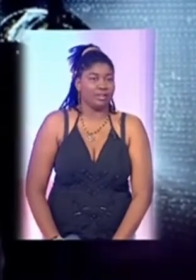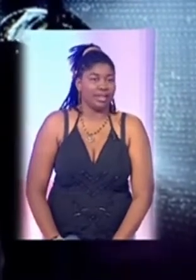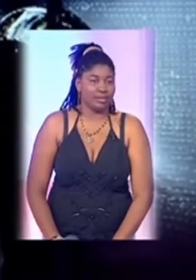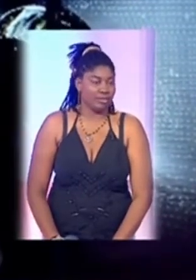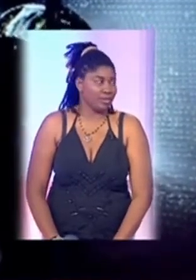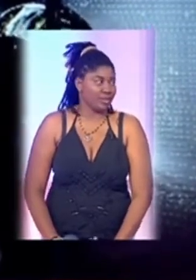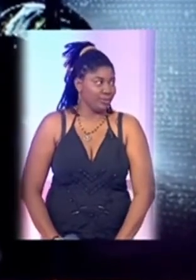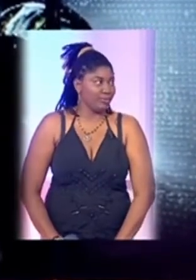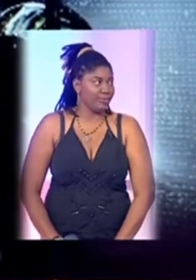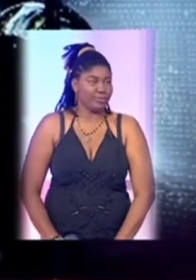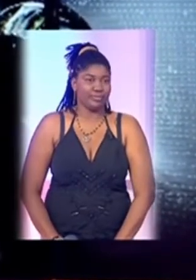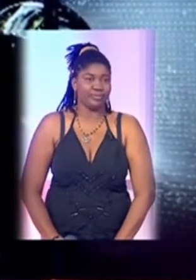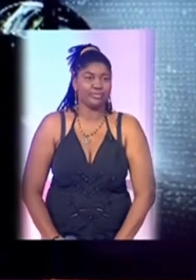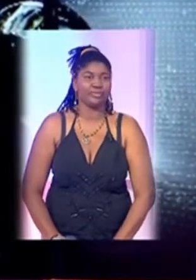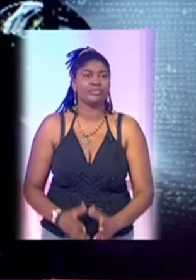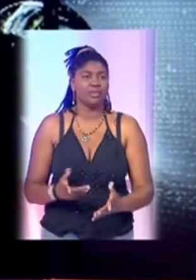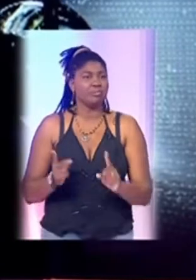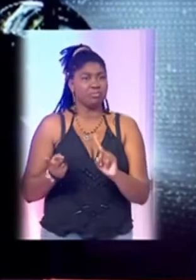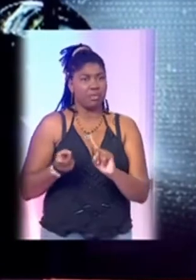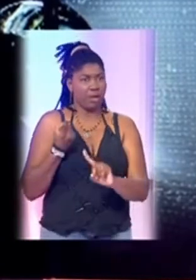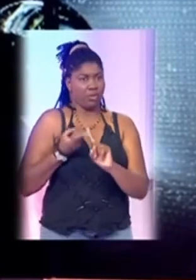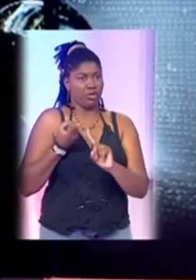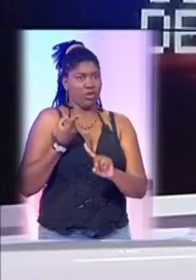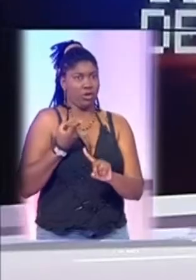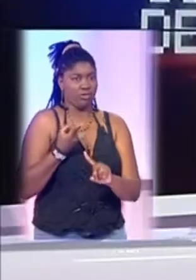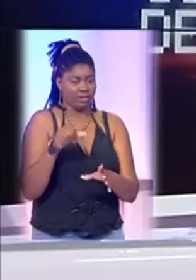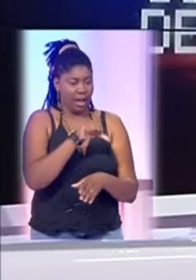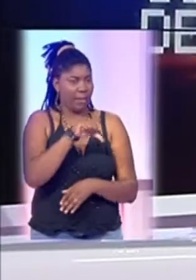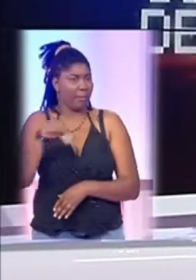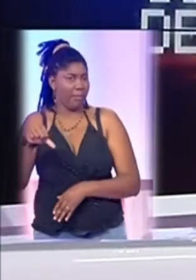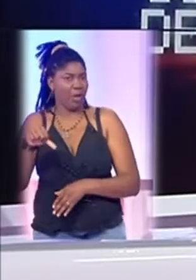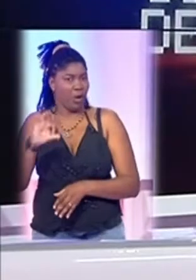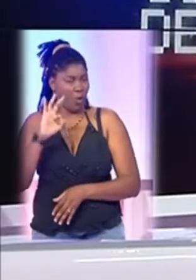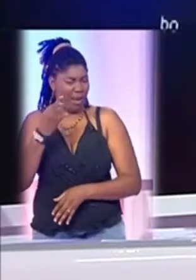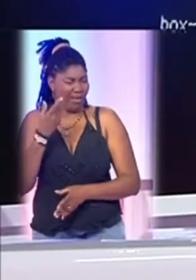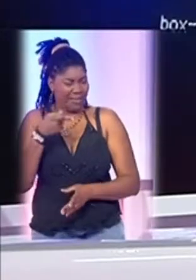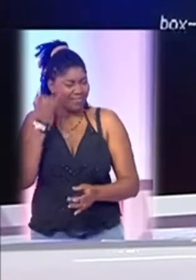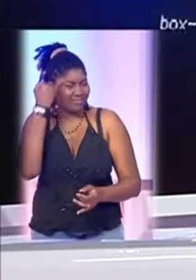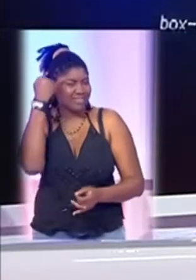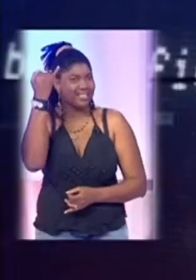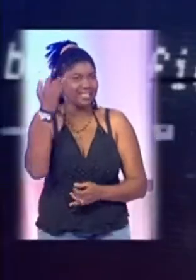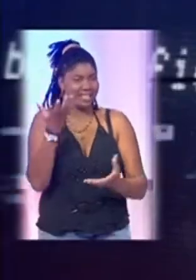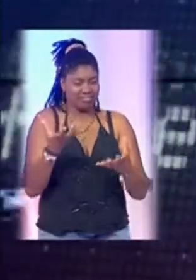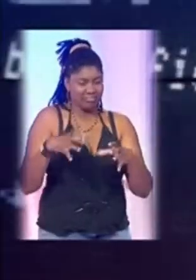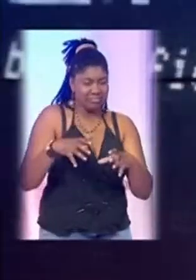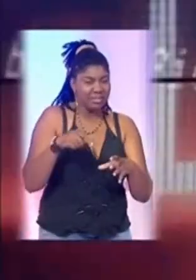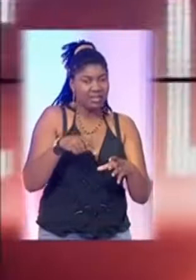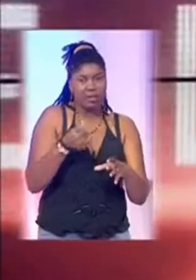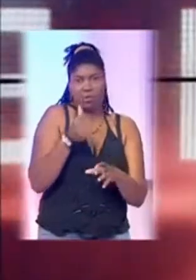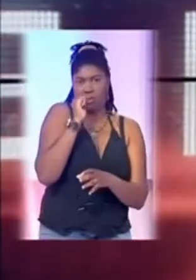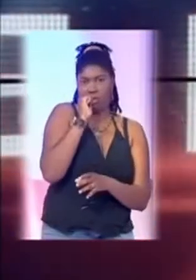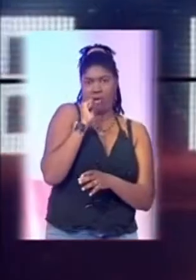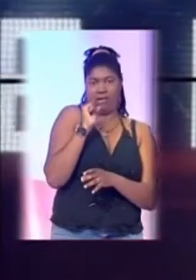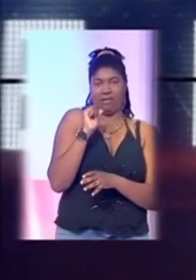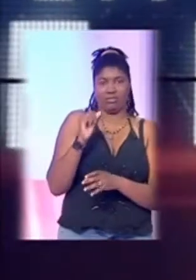et agréablement en signant. Alors c'est important bien sûr de dire qu'on parle d'apéro, mais c'est surtout voilà, l'idée de la réunion et non le fait de boire un petit coup ensemble